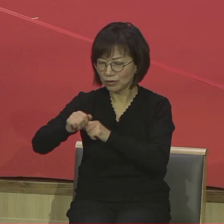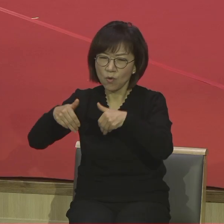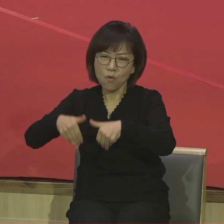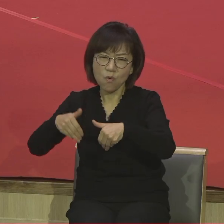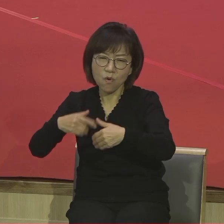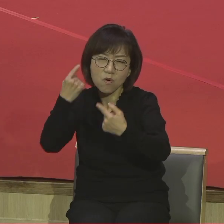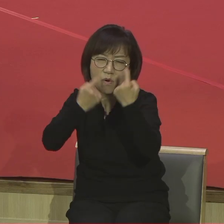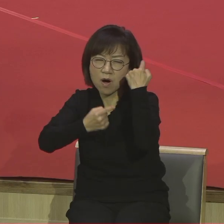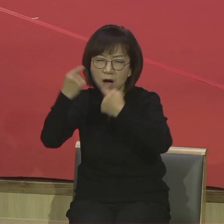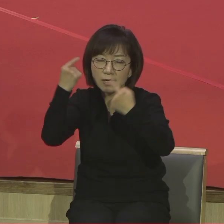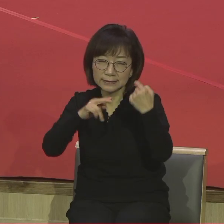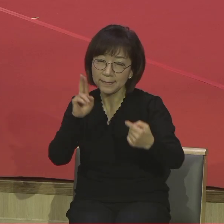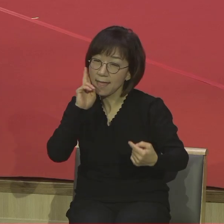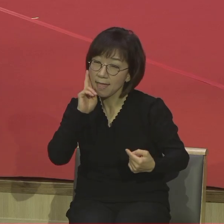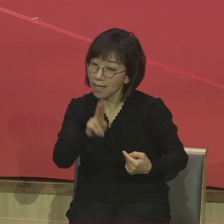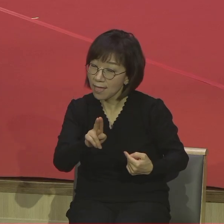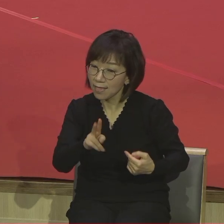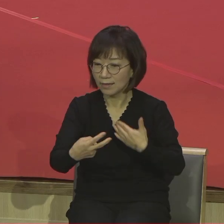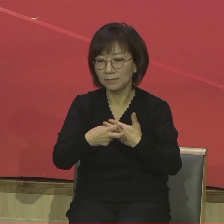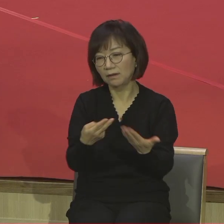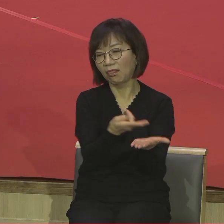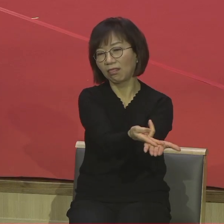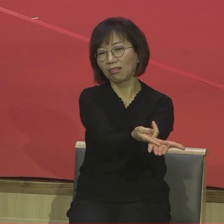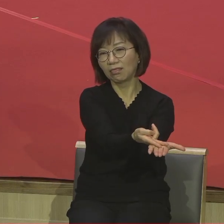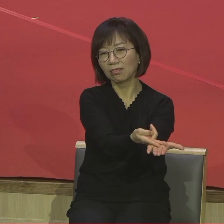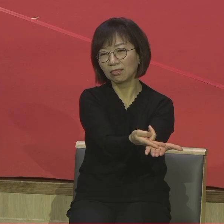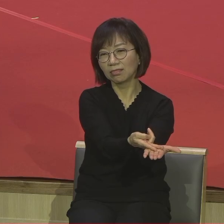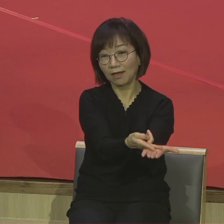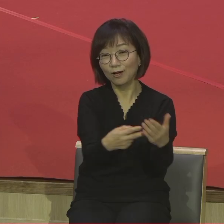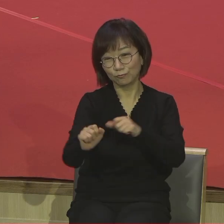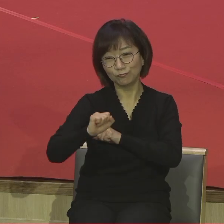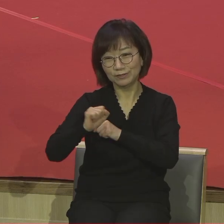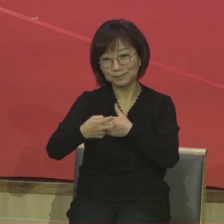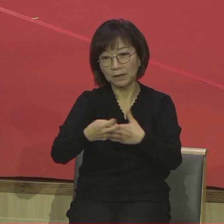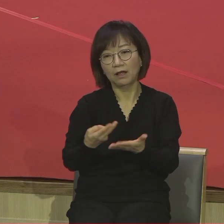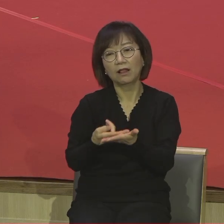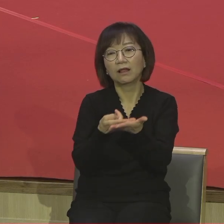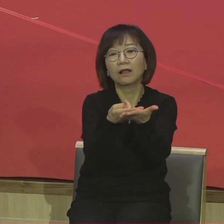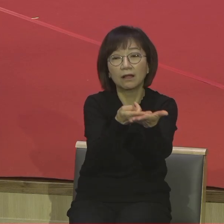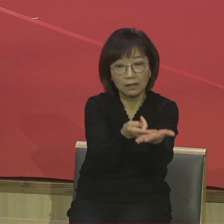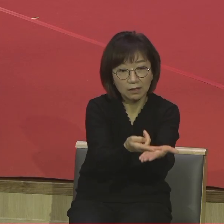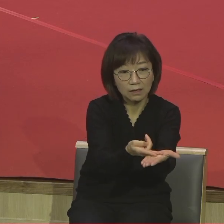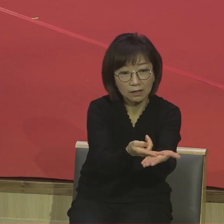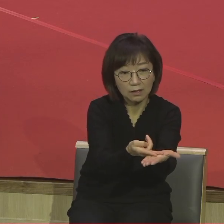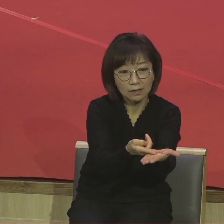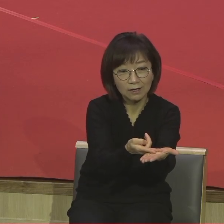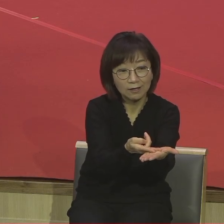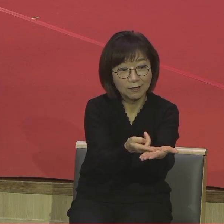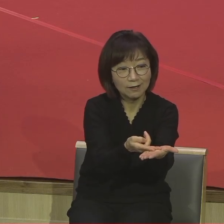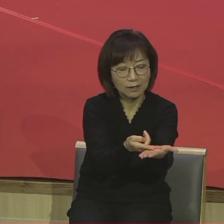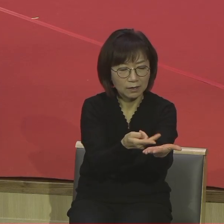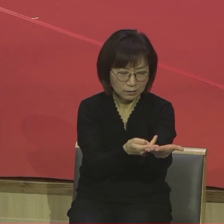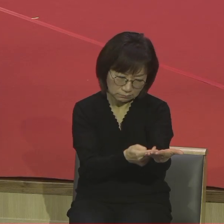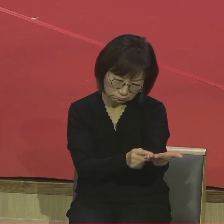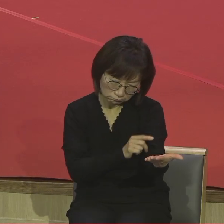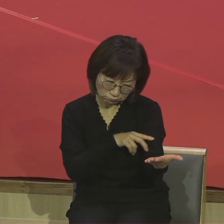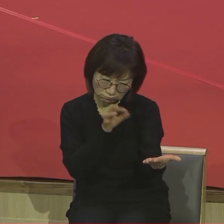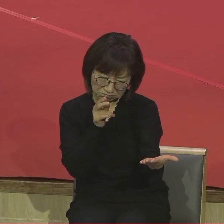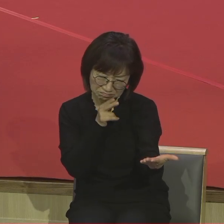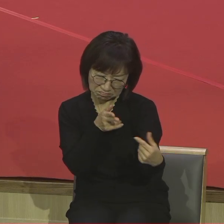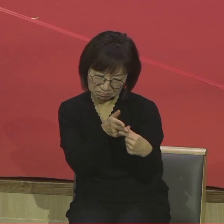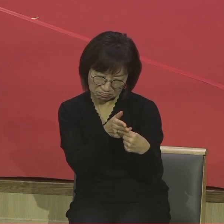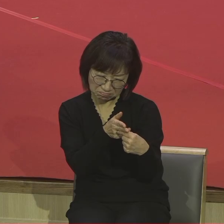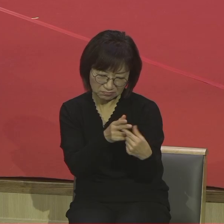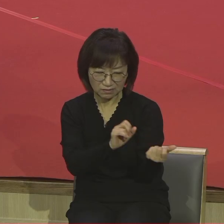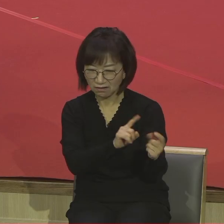중상을 당해가지고 야전병원에 들어왔어요. 야전병원에 실려왔는데 소생 가능성이